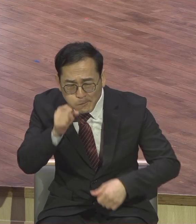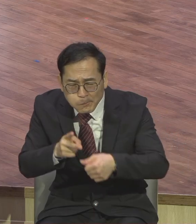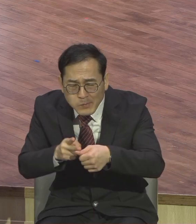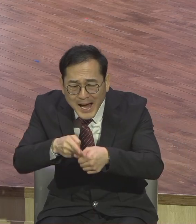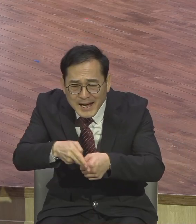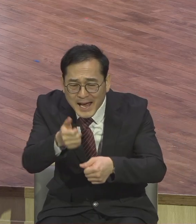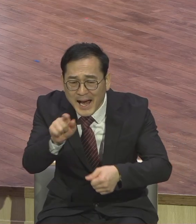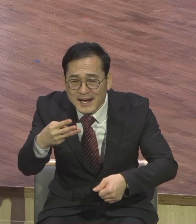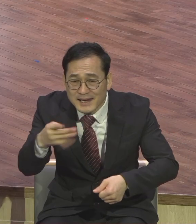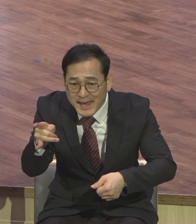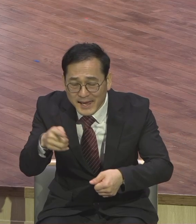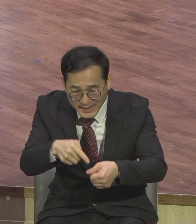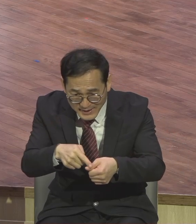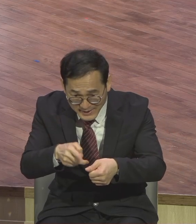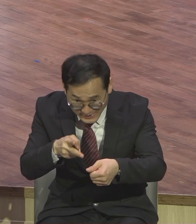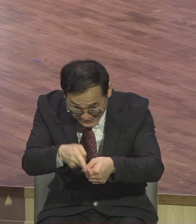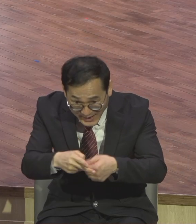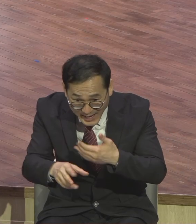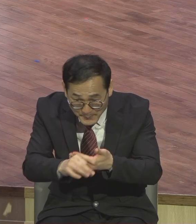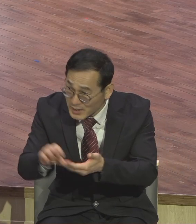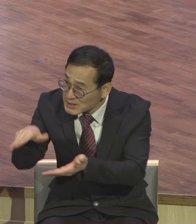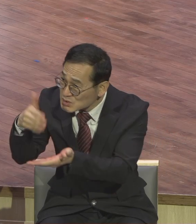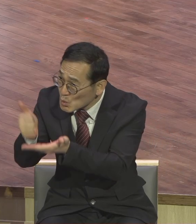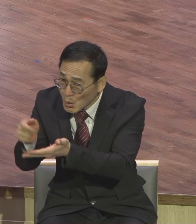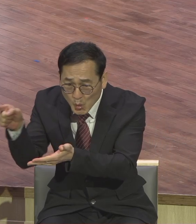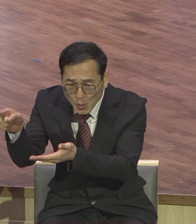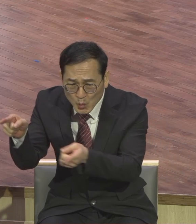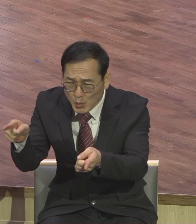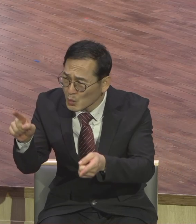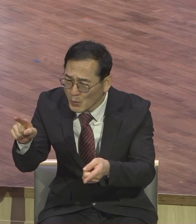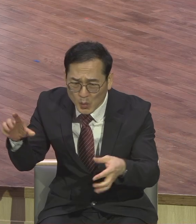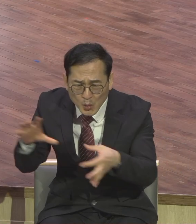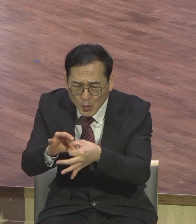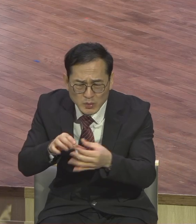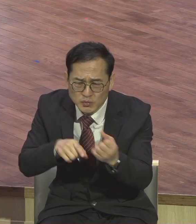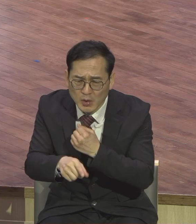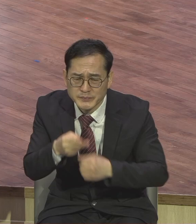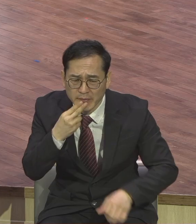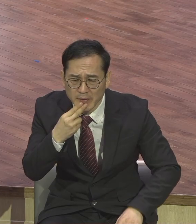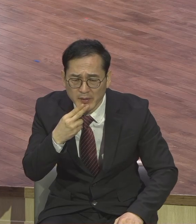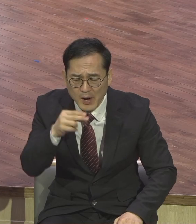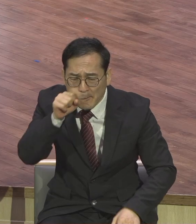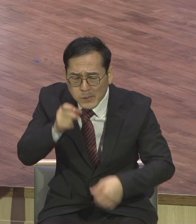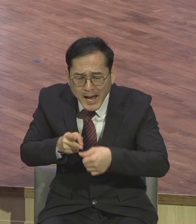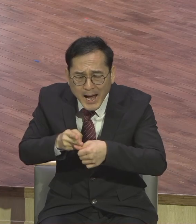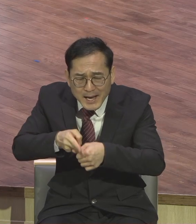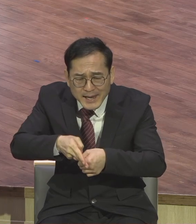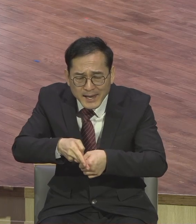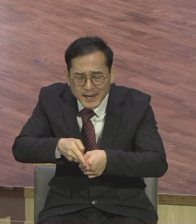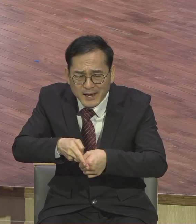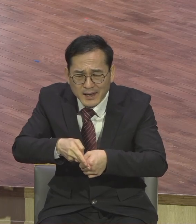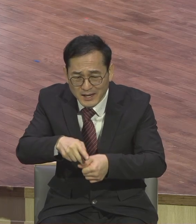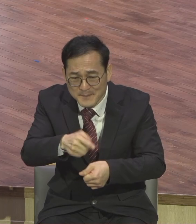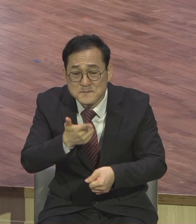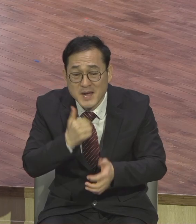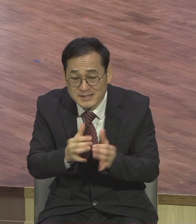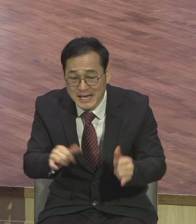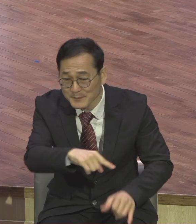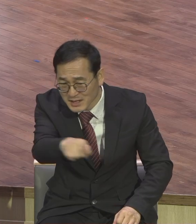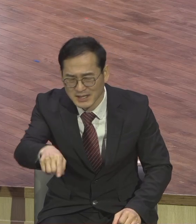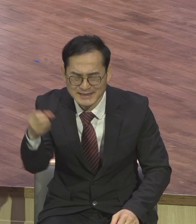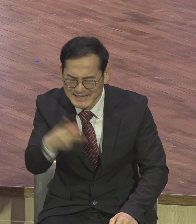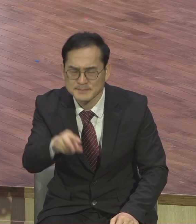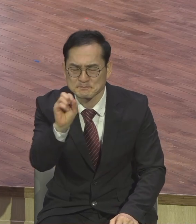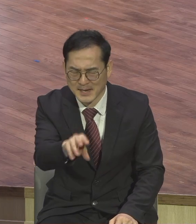받으면 그리스도께서 너에게 아무 유익이 없느니라. 내가 할례를 받는 각 사람에게 다시 증언하노니